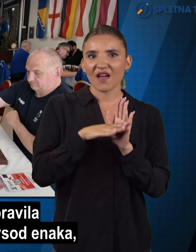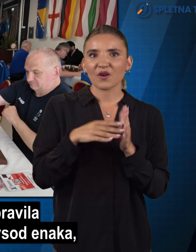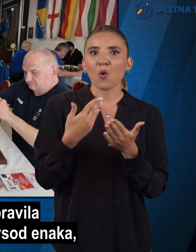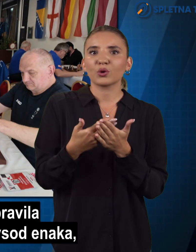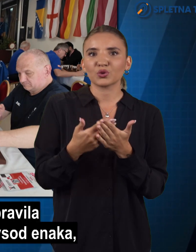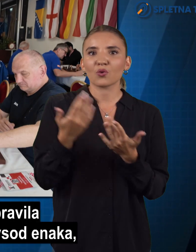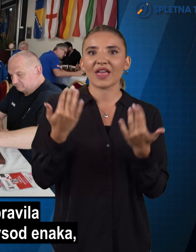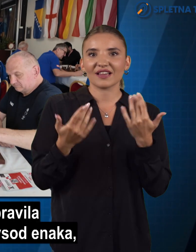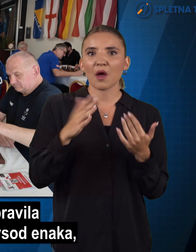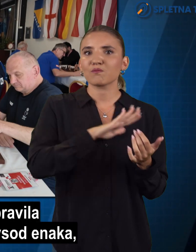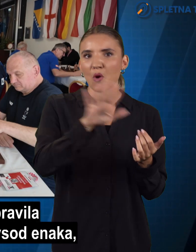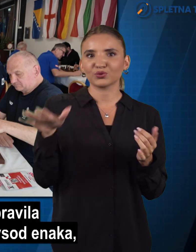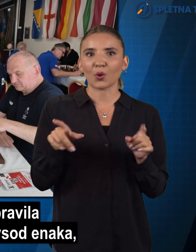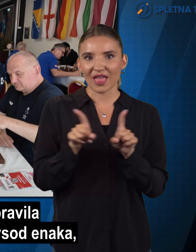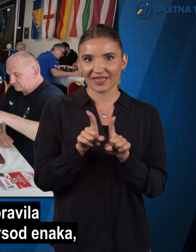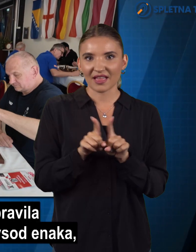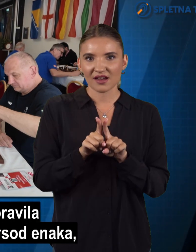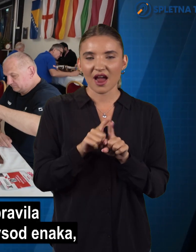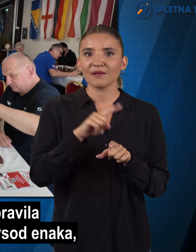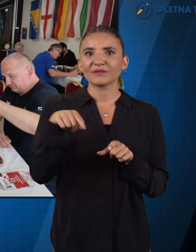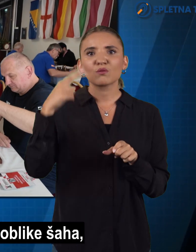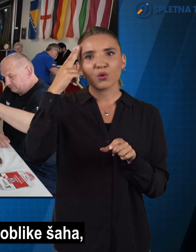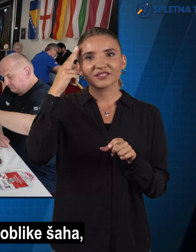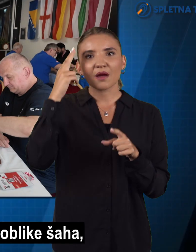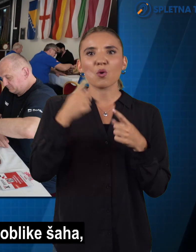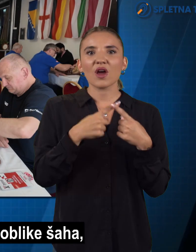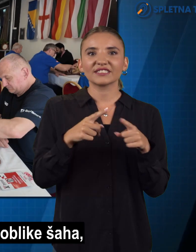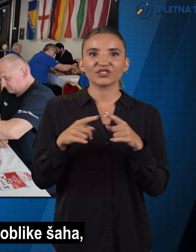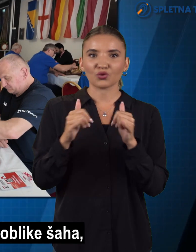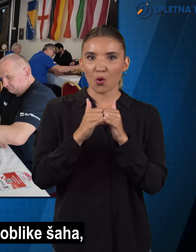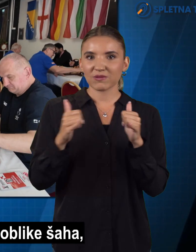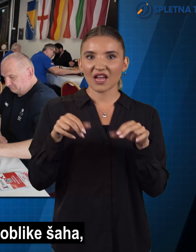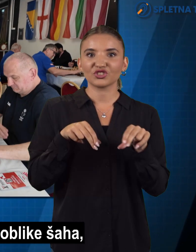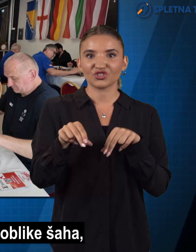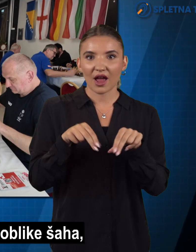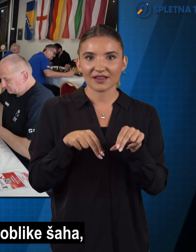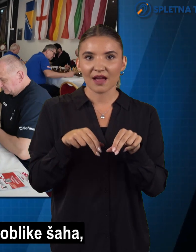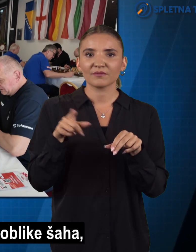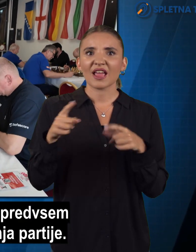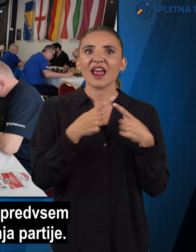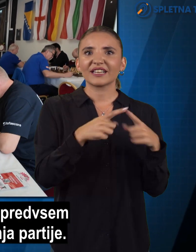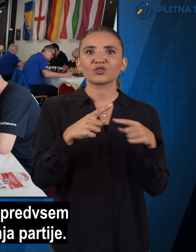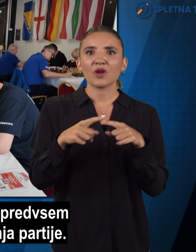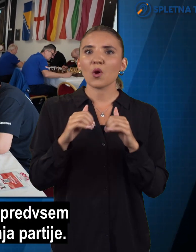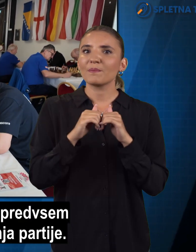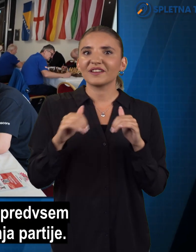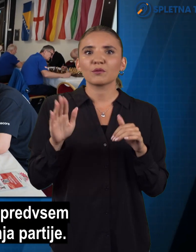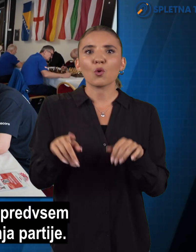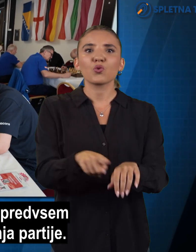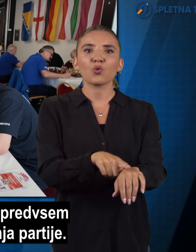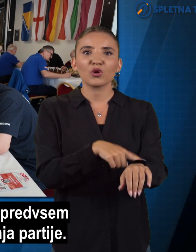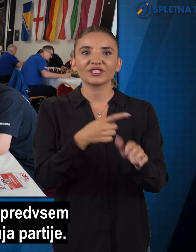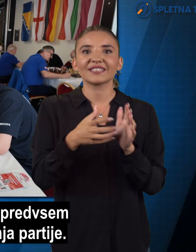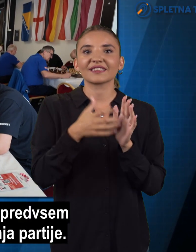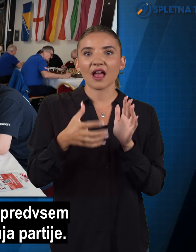Čeprav so pravila osnovne igre povsod enaka, poznamo različne oblike šaha, ki se razlikujejo predvsem po